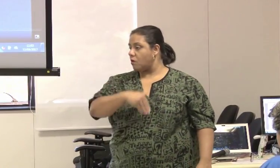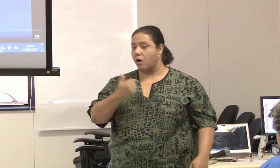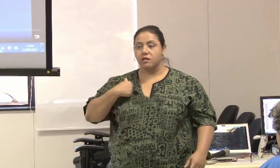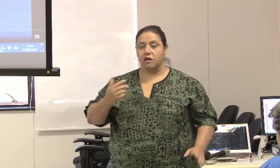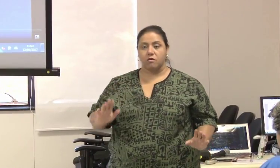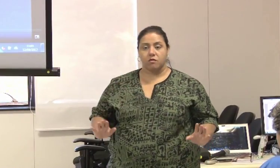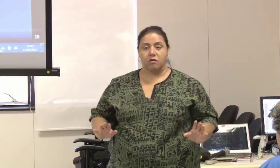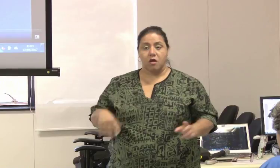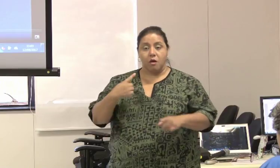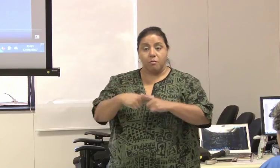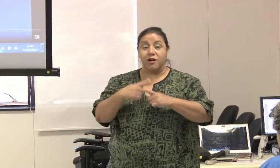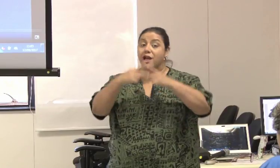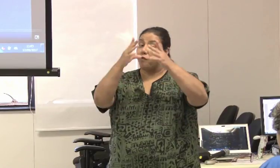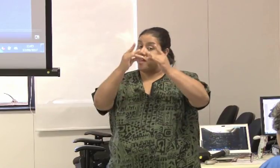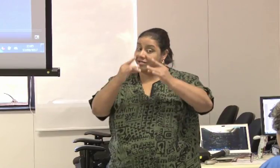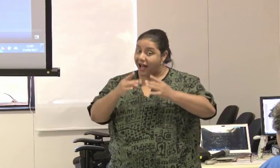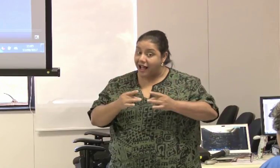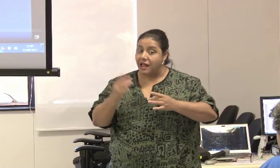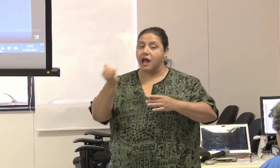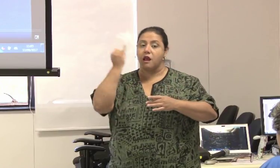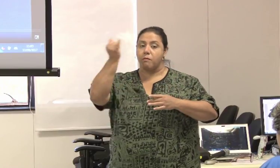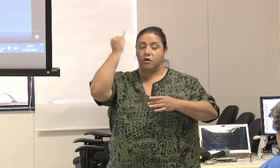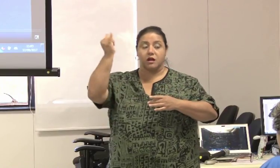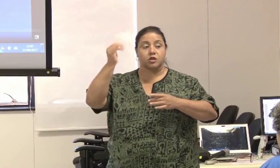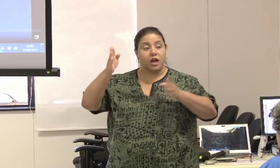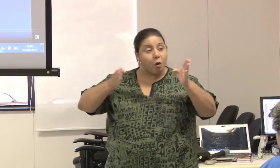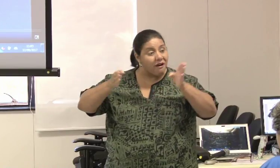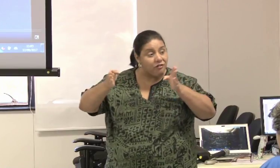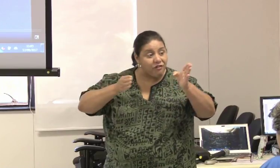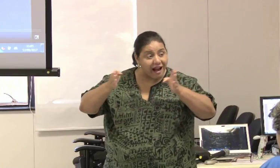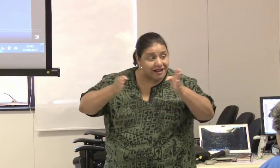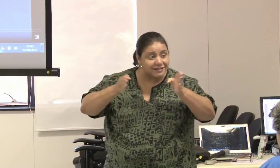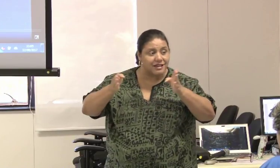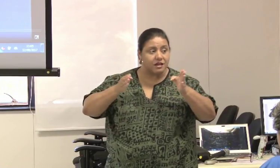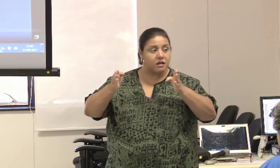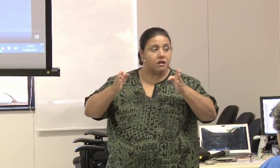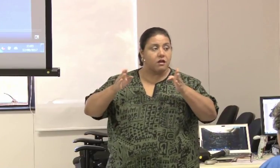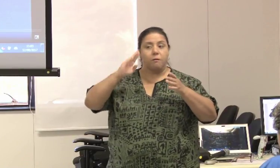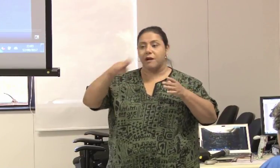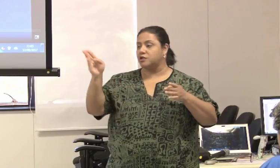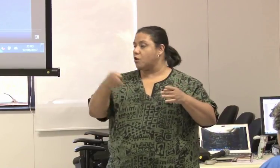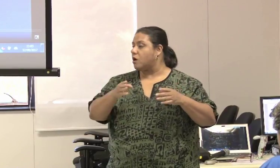Corta eu. Porque o detalhe era importante. É uma fase para te cortar.